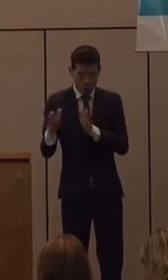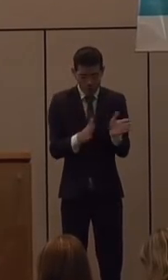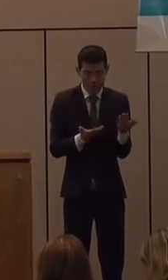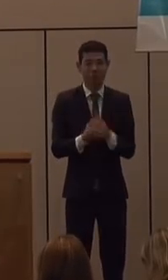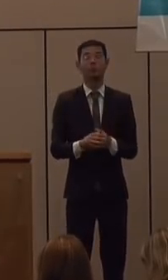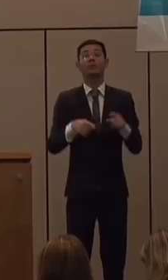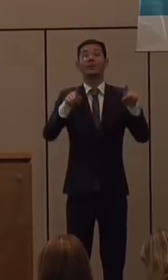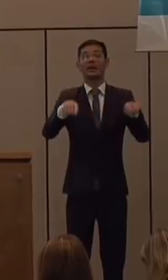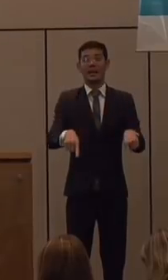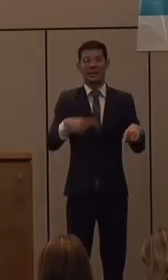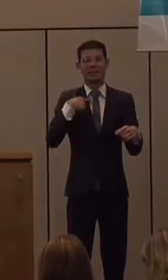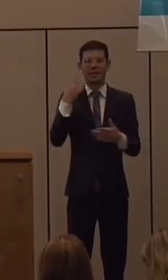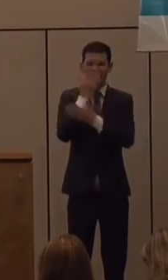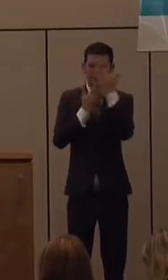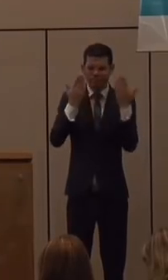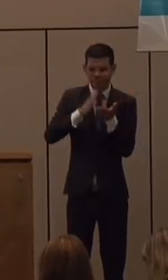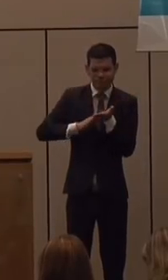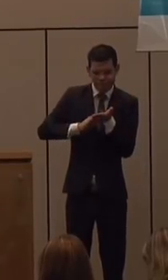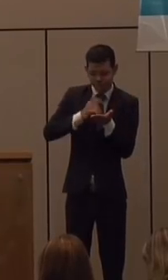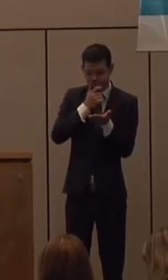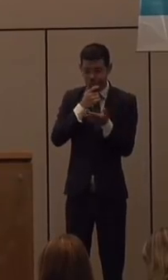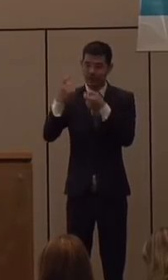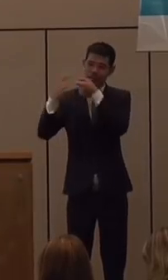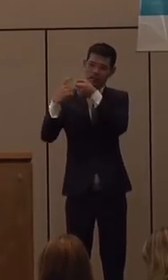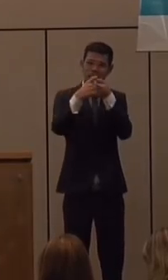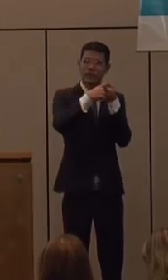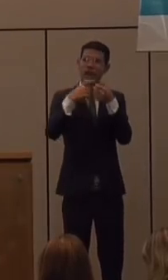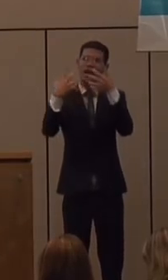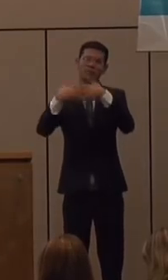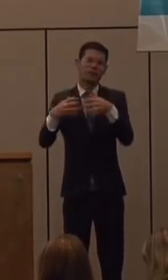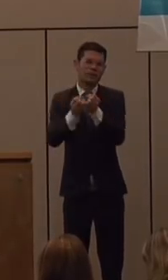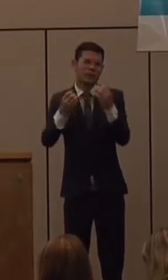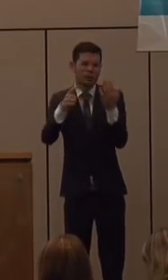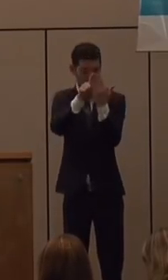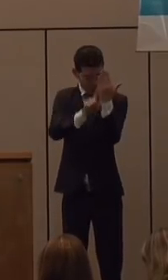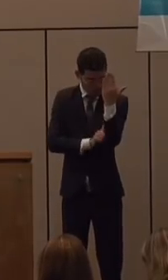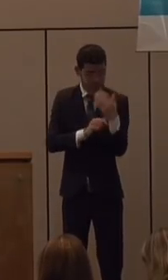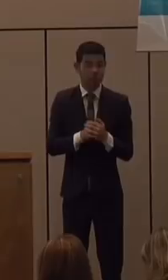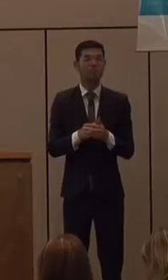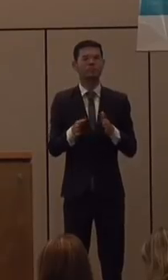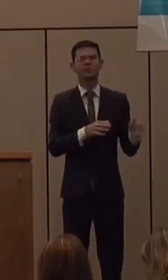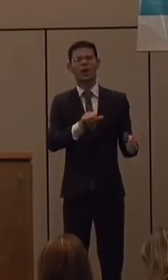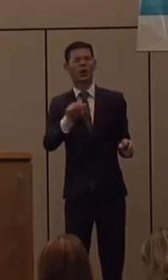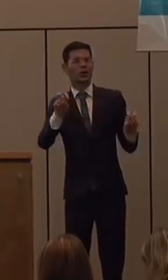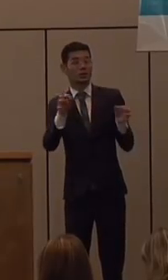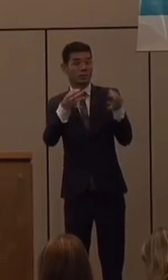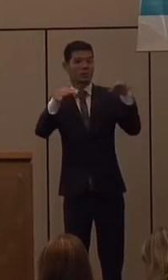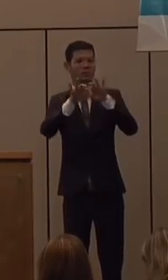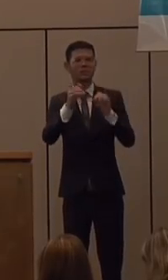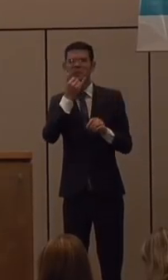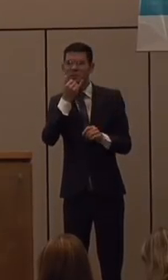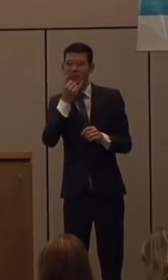registro en materia inversión extranjera y un elemento que es muy importante y es la distribución de competencias entre el ministerio y la